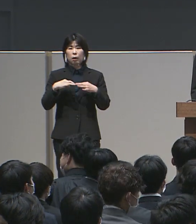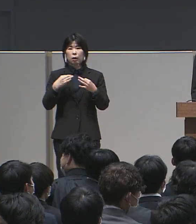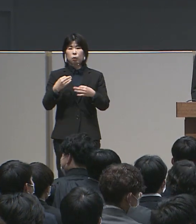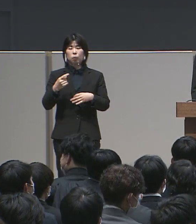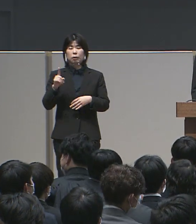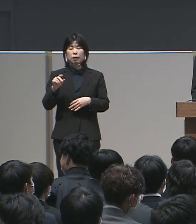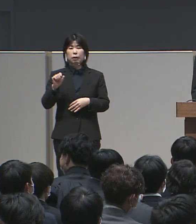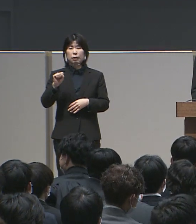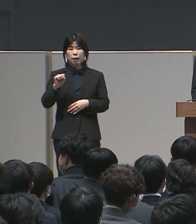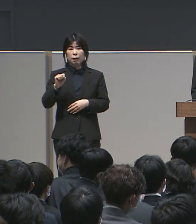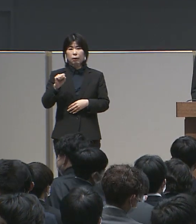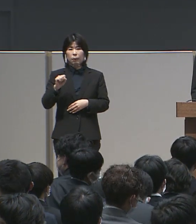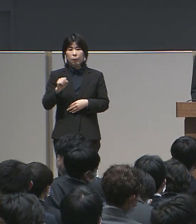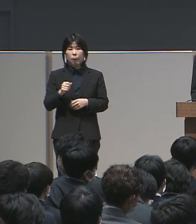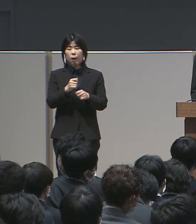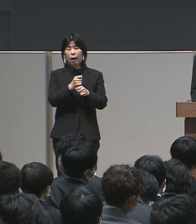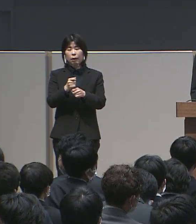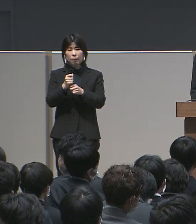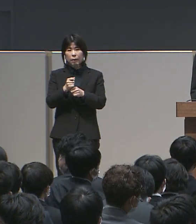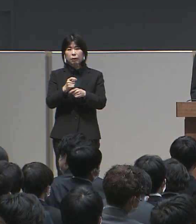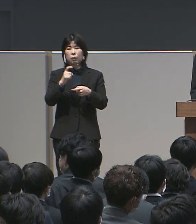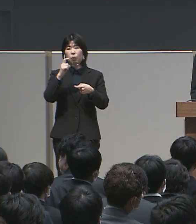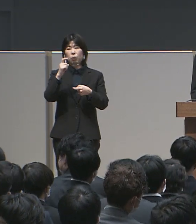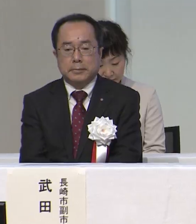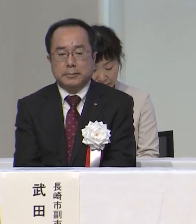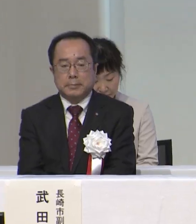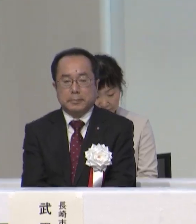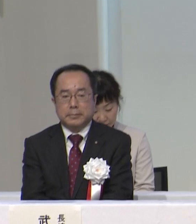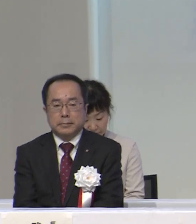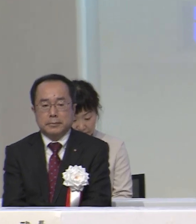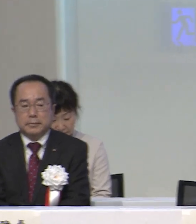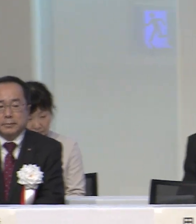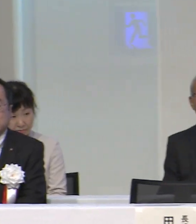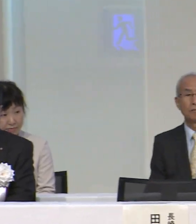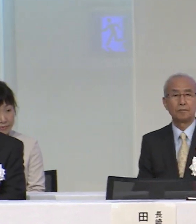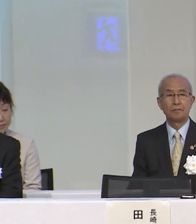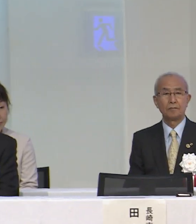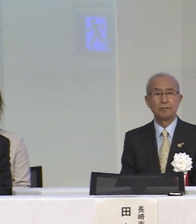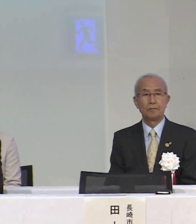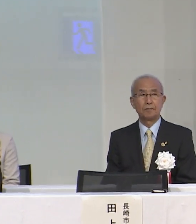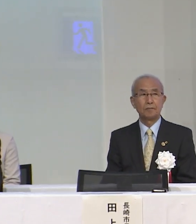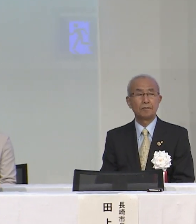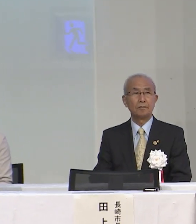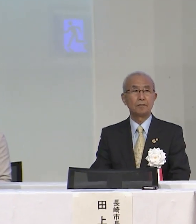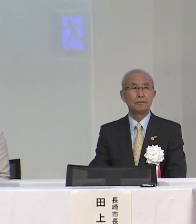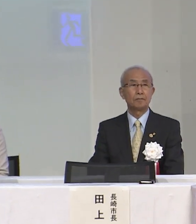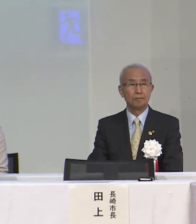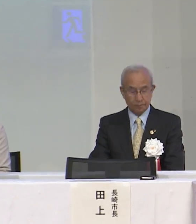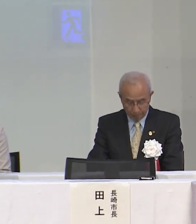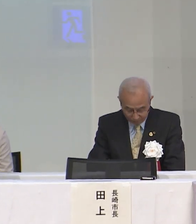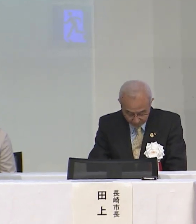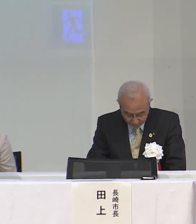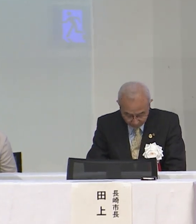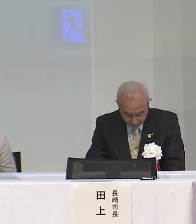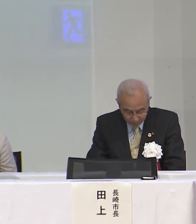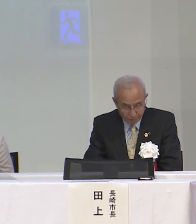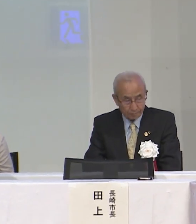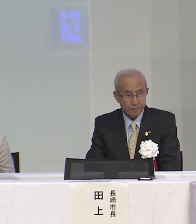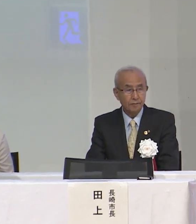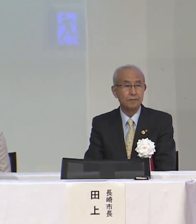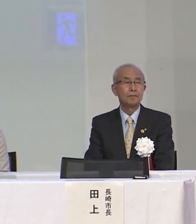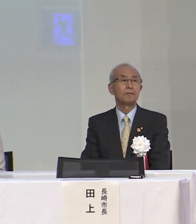より励ましの言葉をいただきたいと思います田上視聴よろしくお願い致し